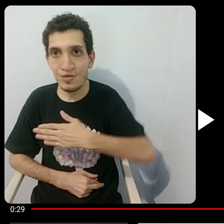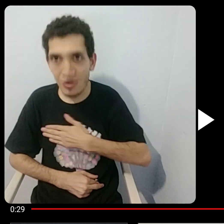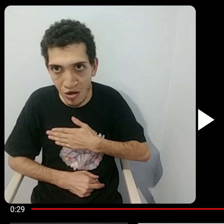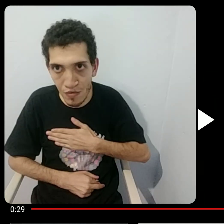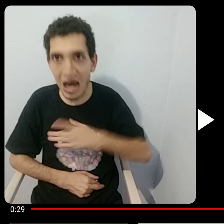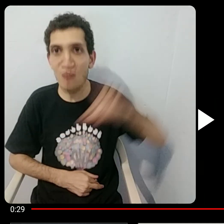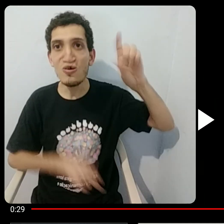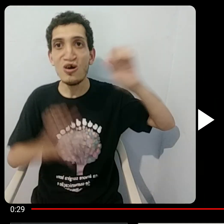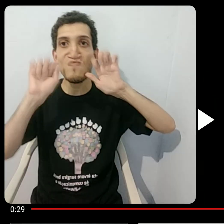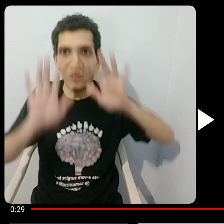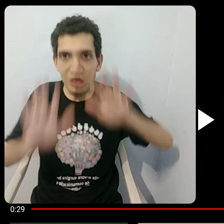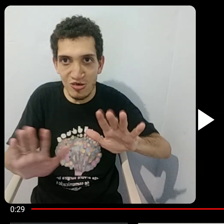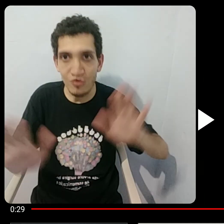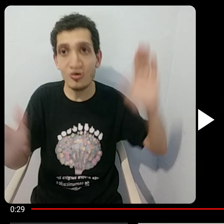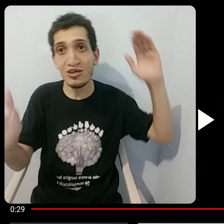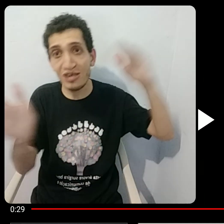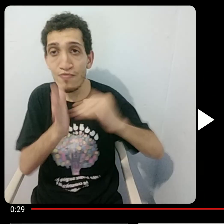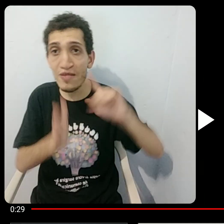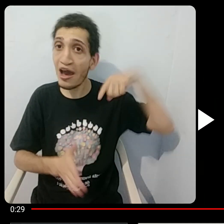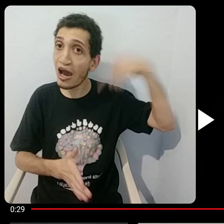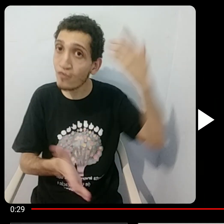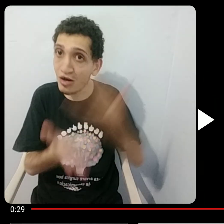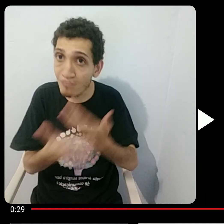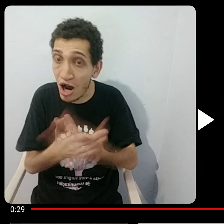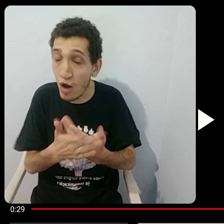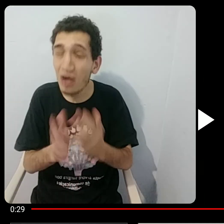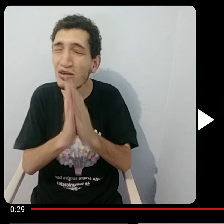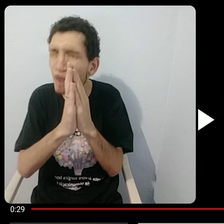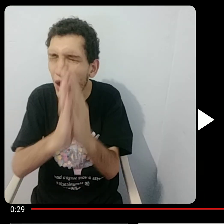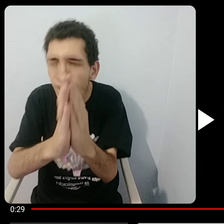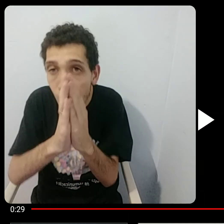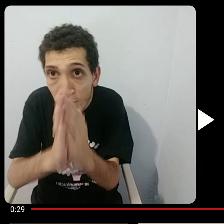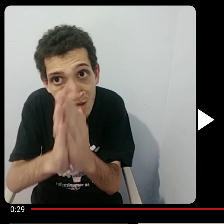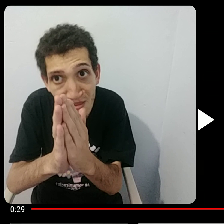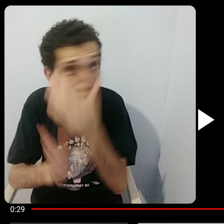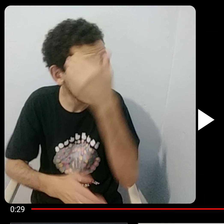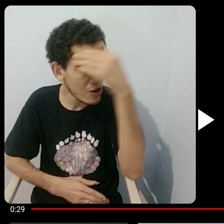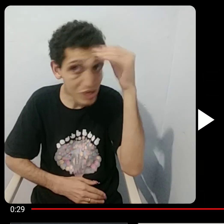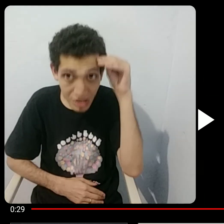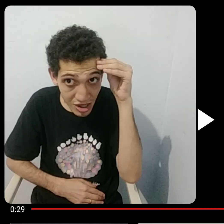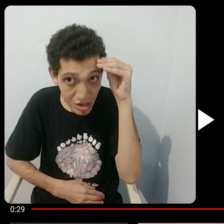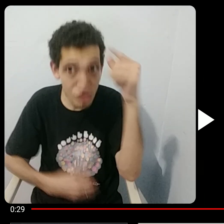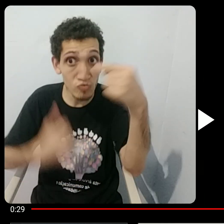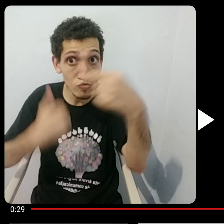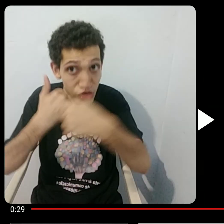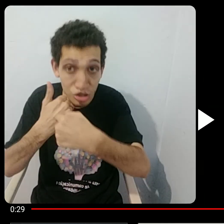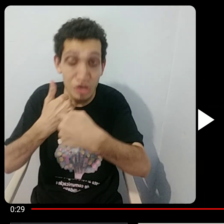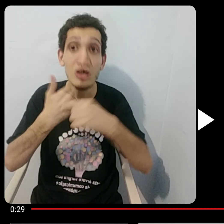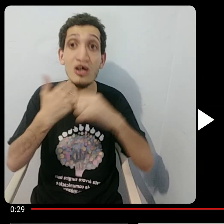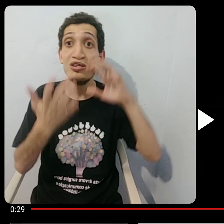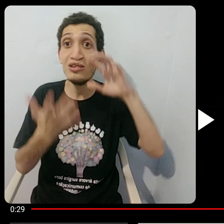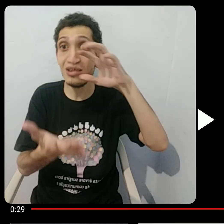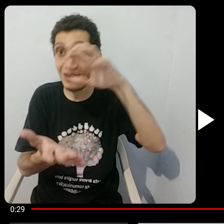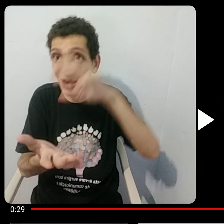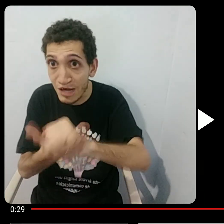tenha gostado. Deus abençoe e até a próxima aula. E pelo amor de Deus, não esqueça de curtir, de se inscrever,